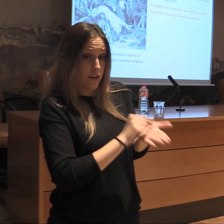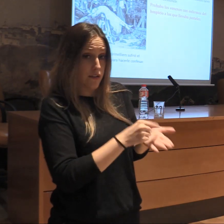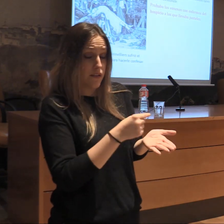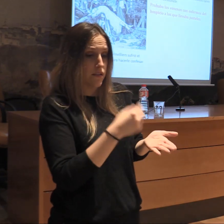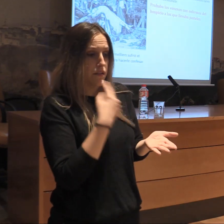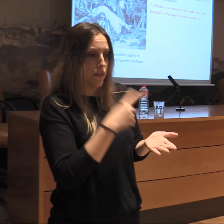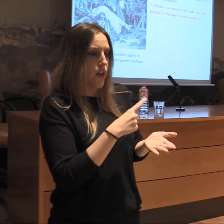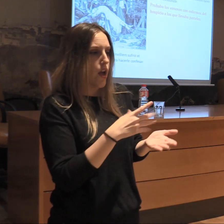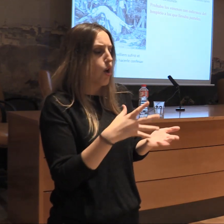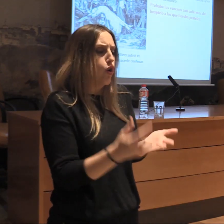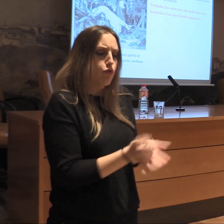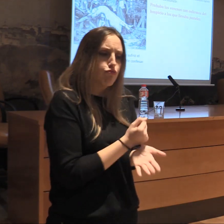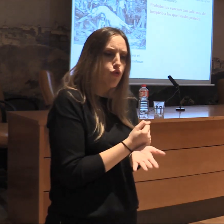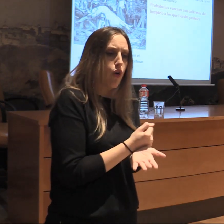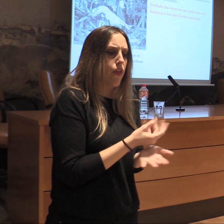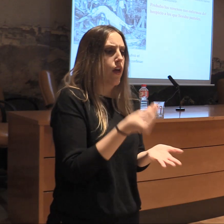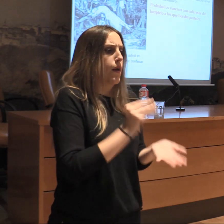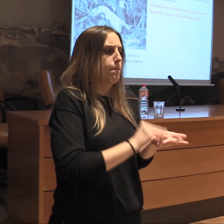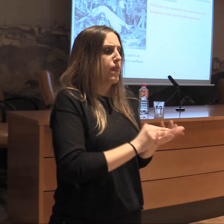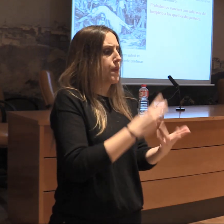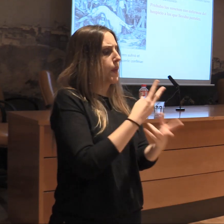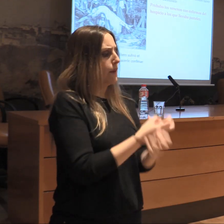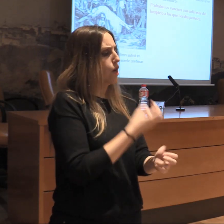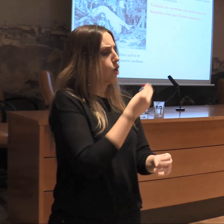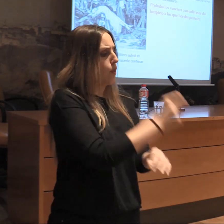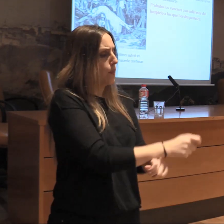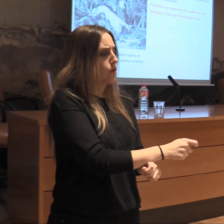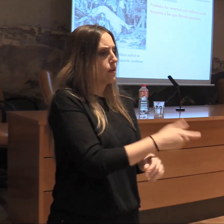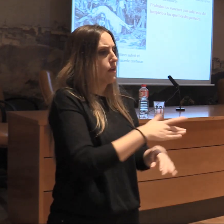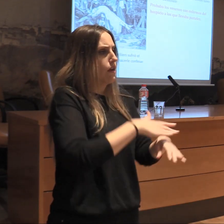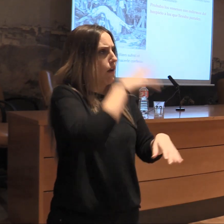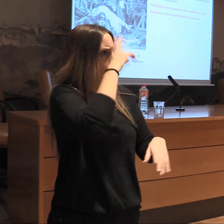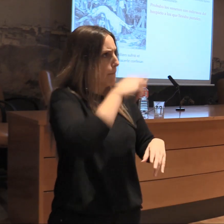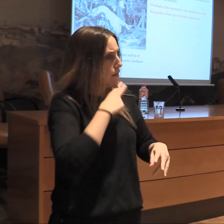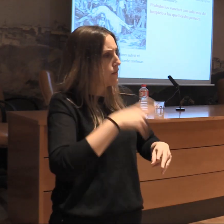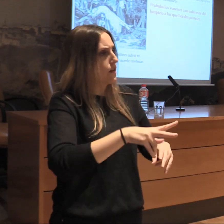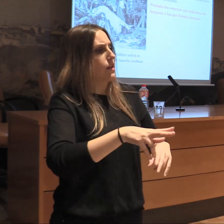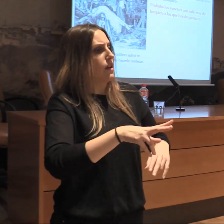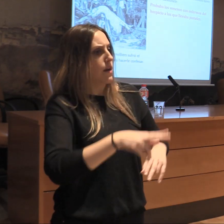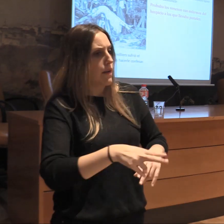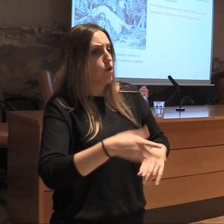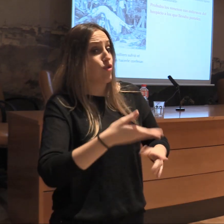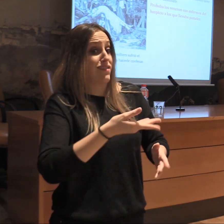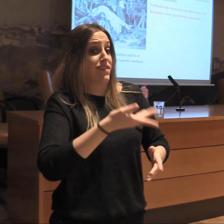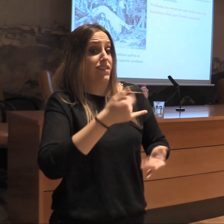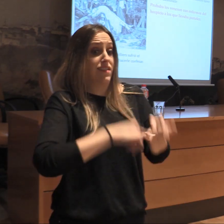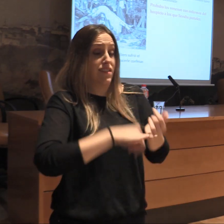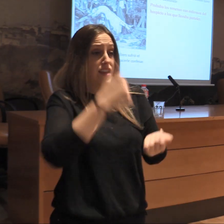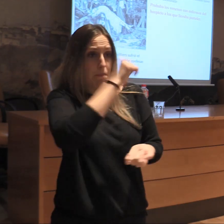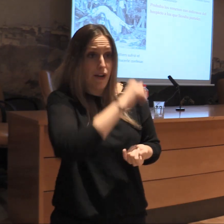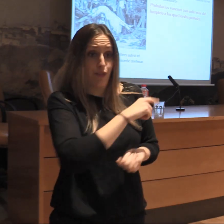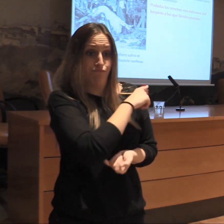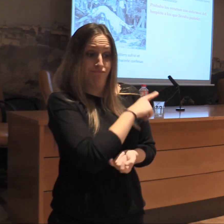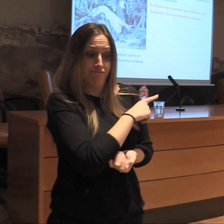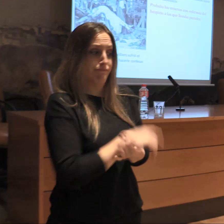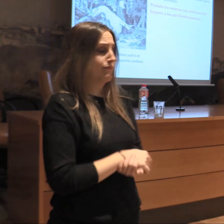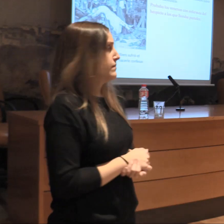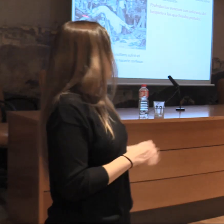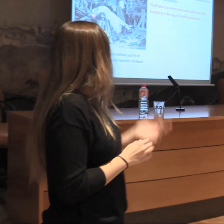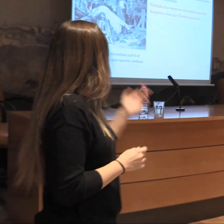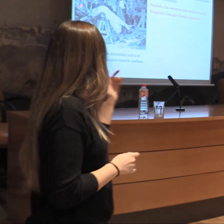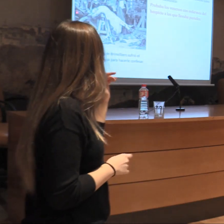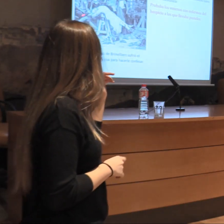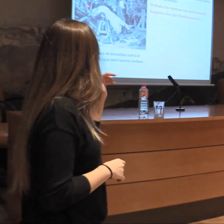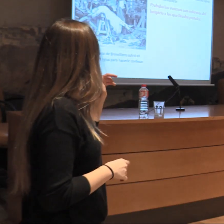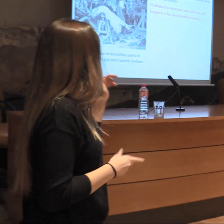todas las dosis y todas las veces que le estaba dando veneno a su padre, a sus hermanos y a su marido. Aquí están